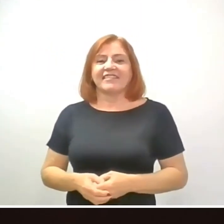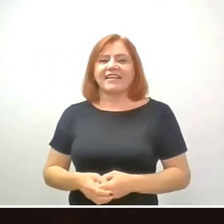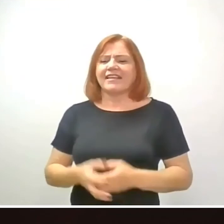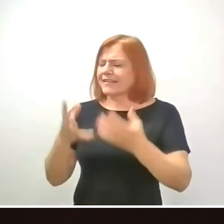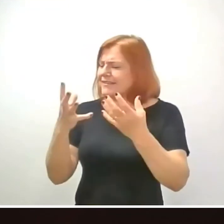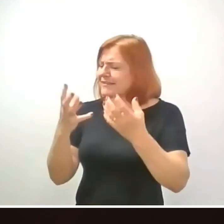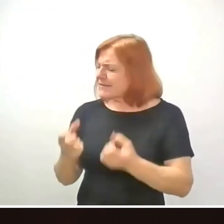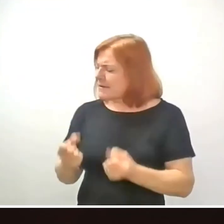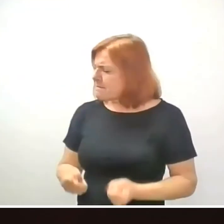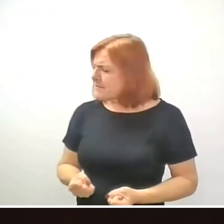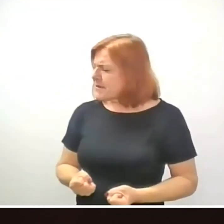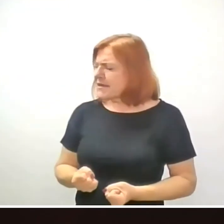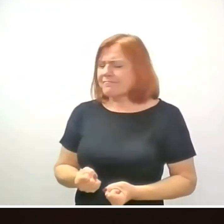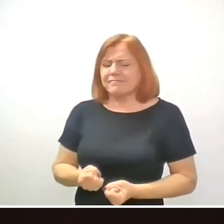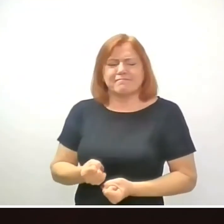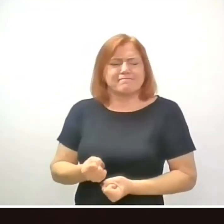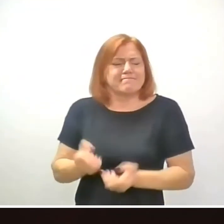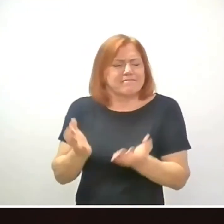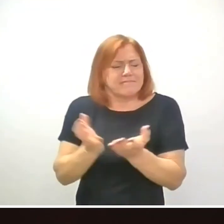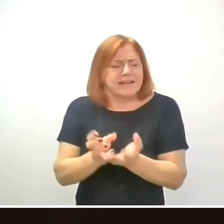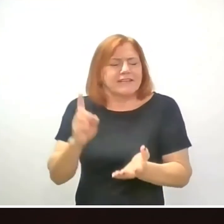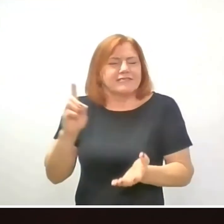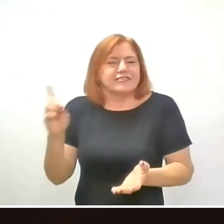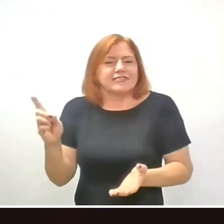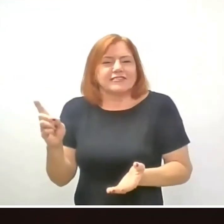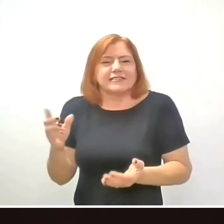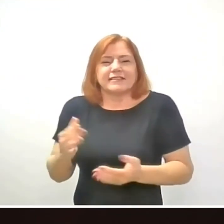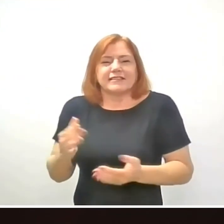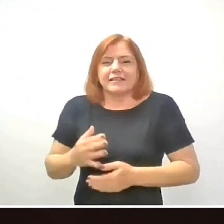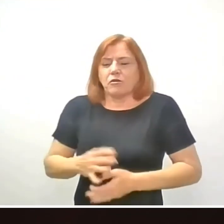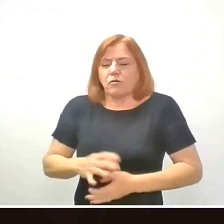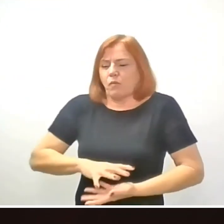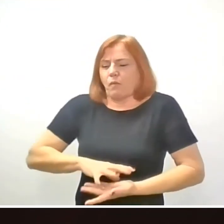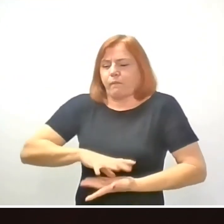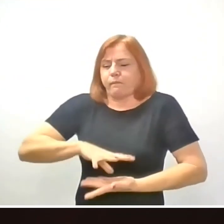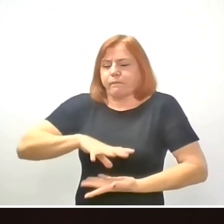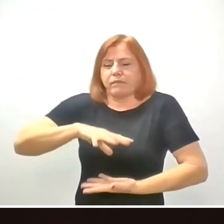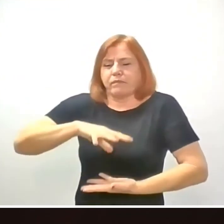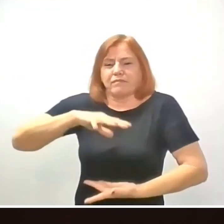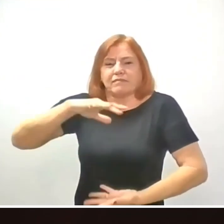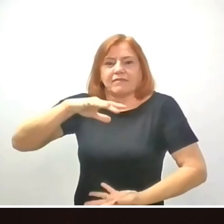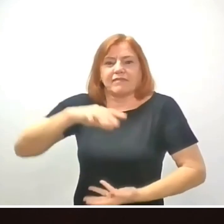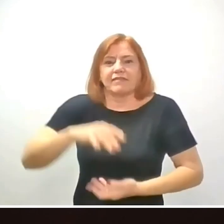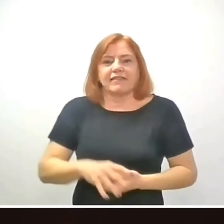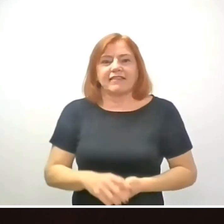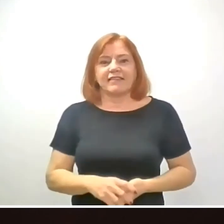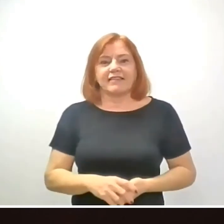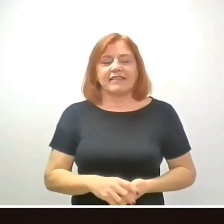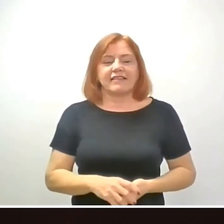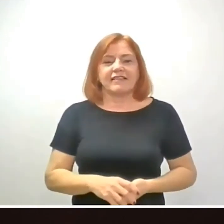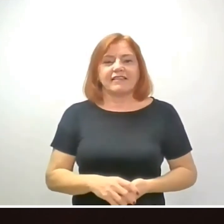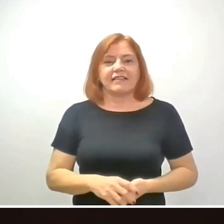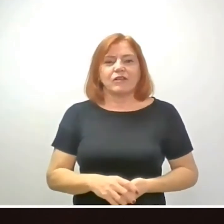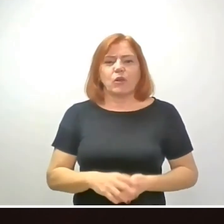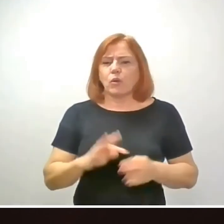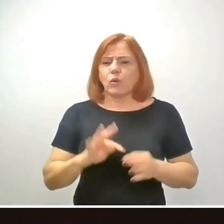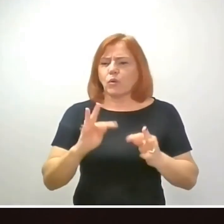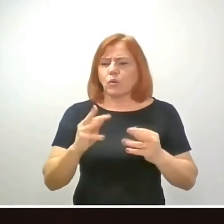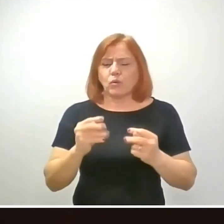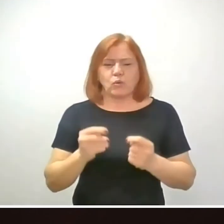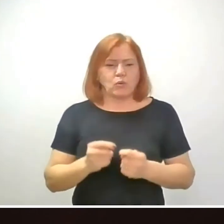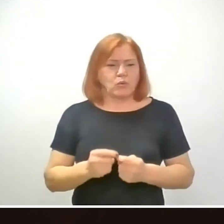de Deus. Irmãos, tudo isso comprova que estamos na era do Apocalipse.